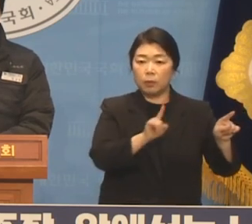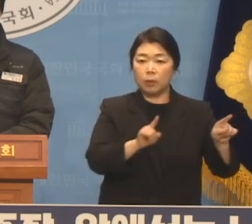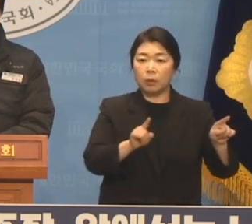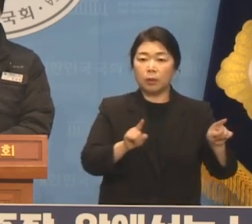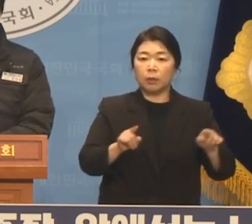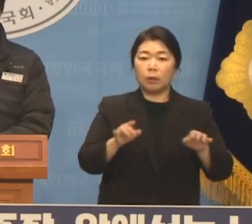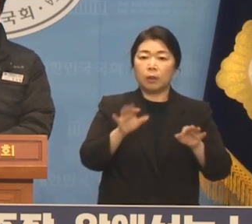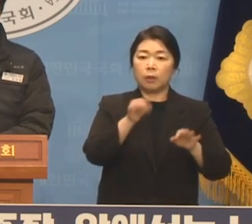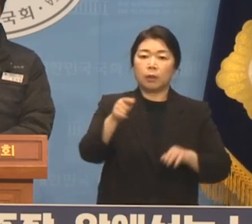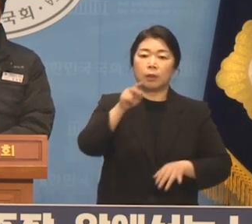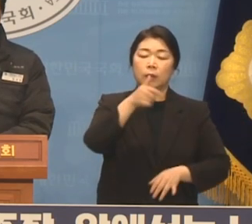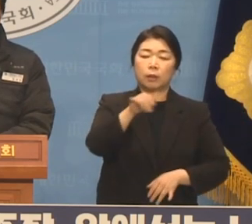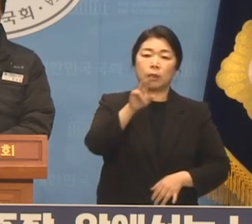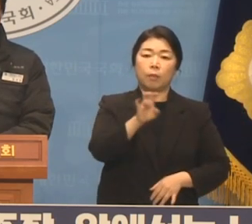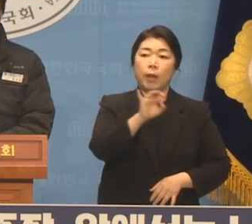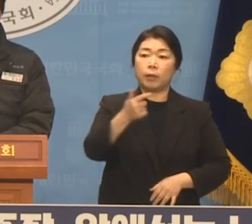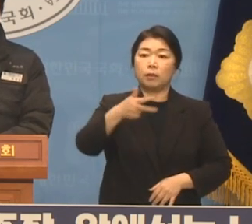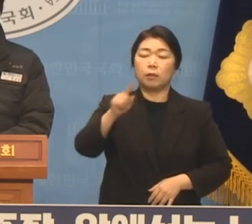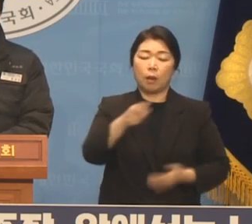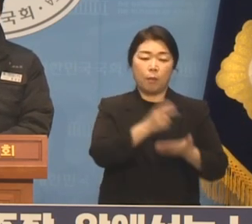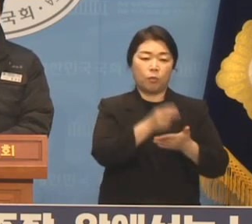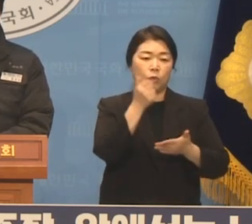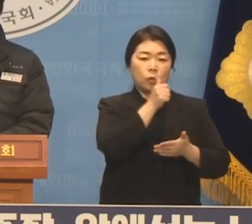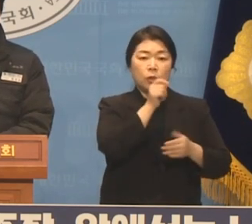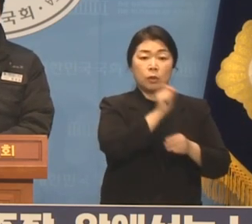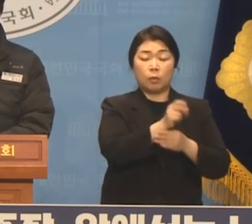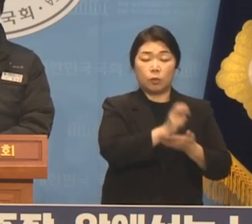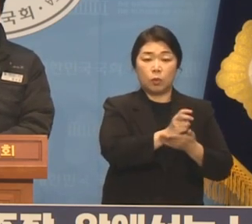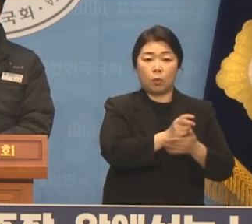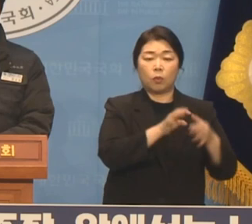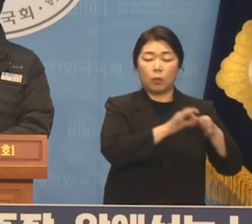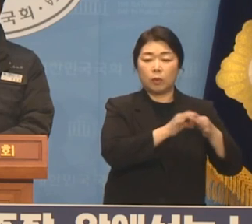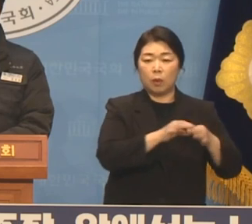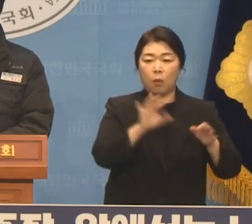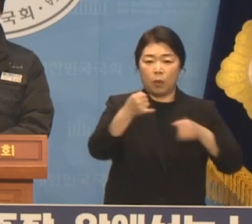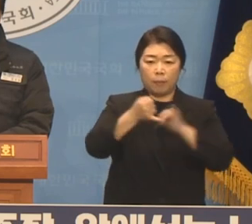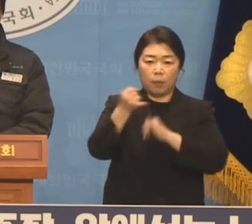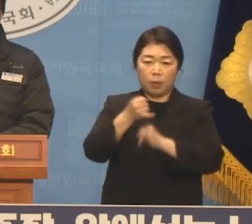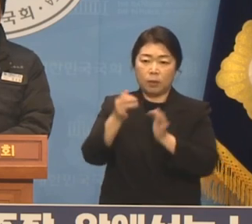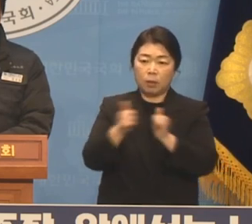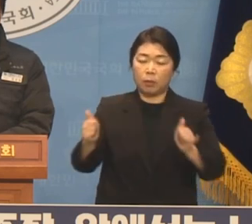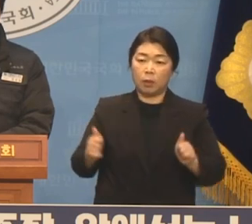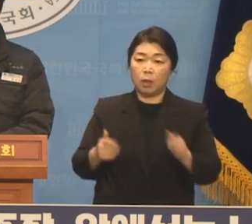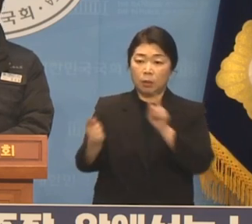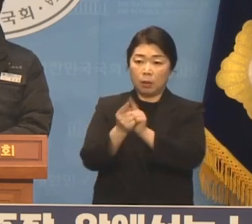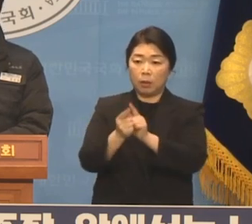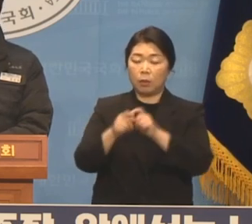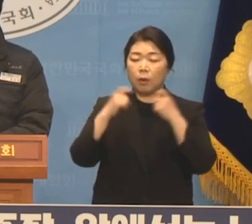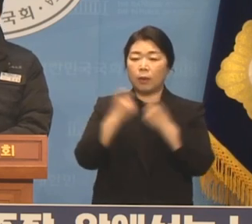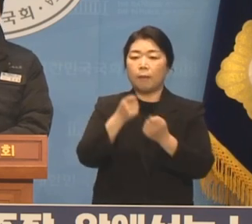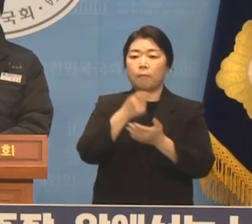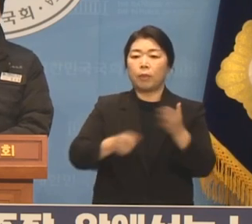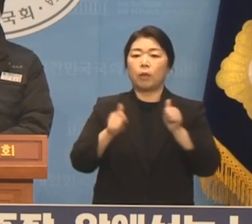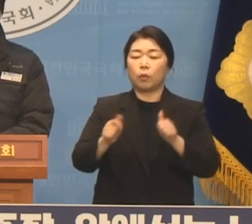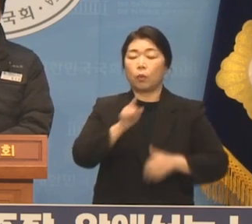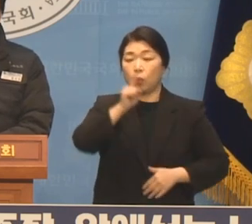김앤장 법률사무소를 통하여 체불임금을 못 받은 직원들을 상대로 민사소송을 진행